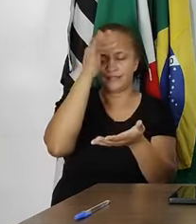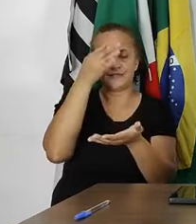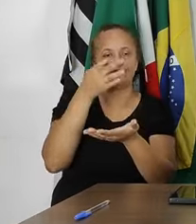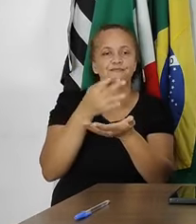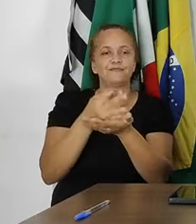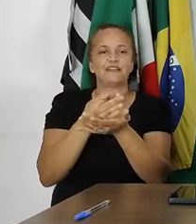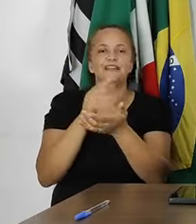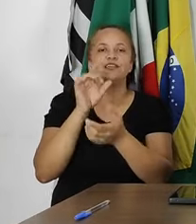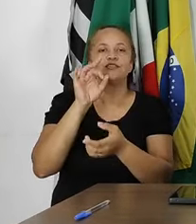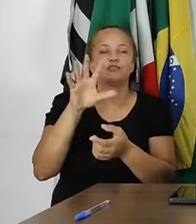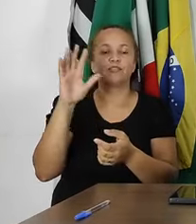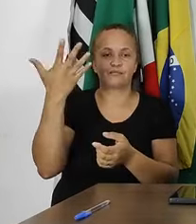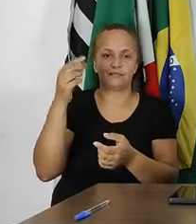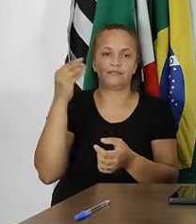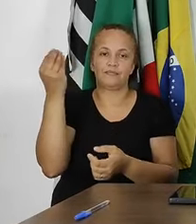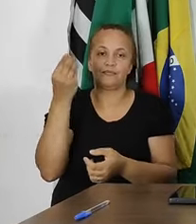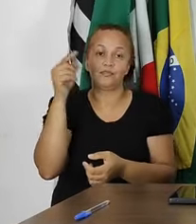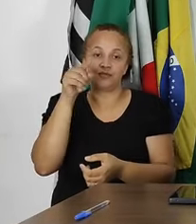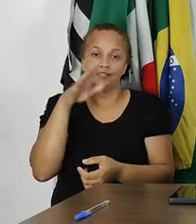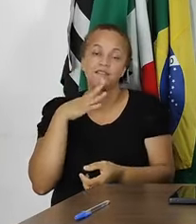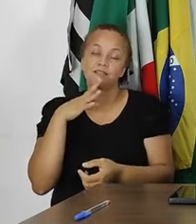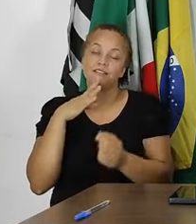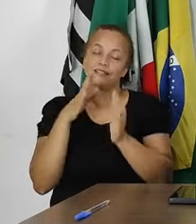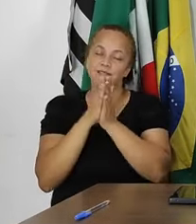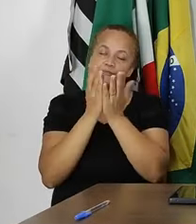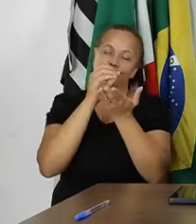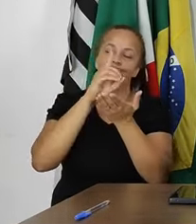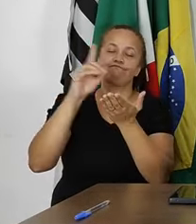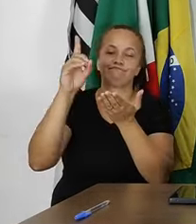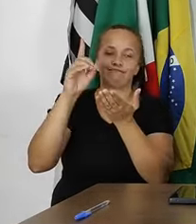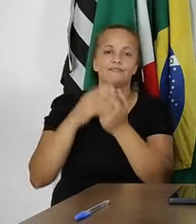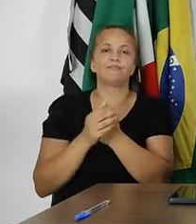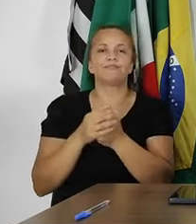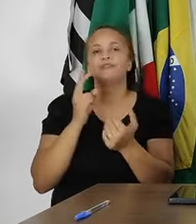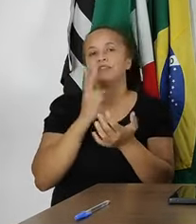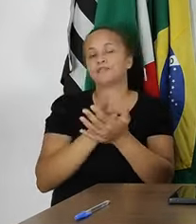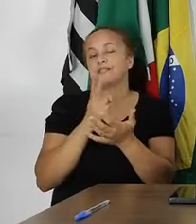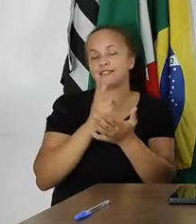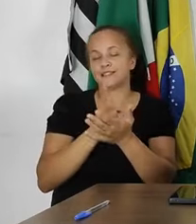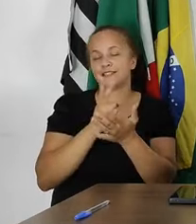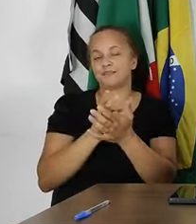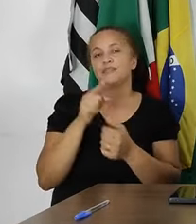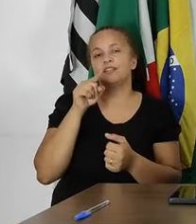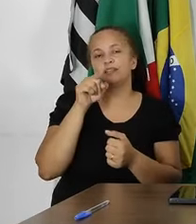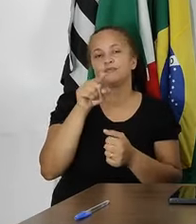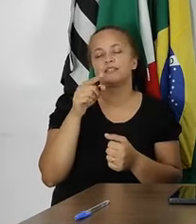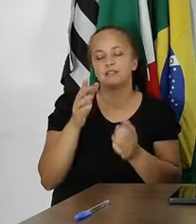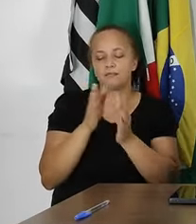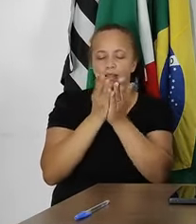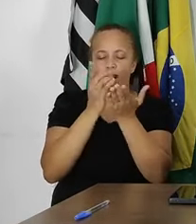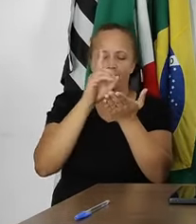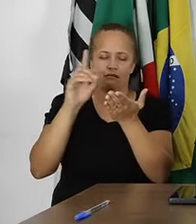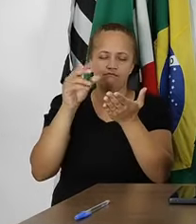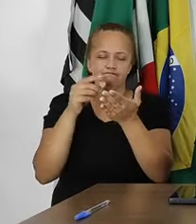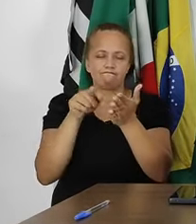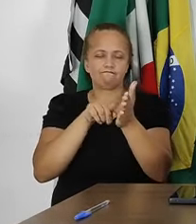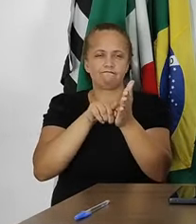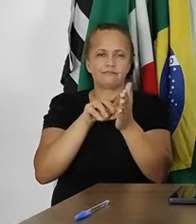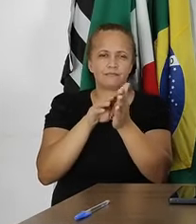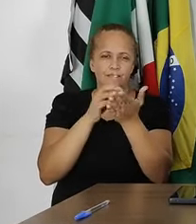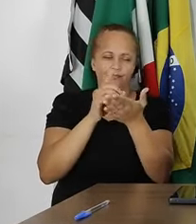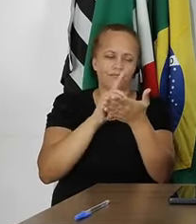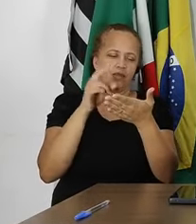Deus. Então, todas as vezes que eu e você renovamos a nossa maneira de pensar, por meio da leitura